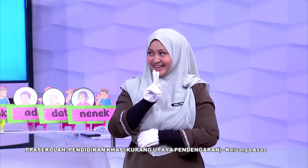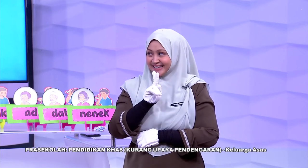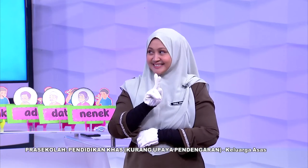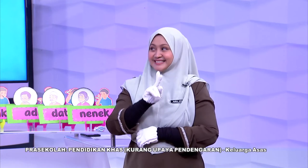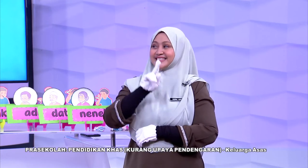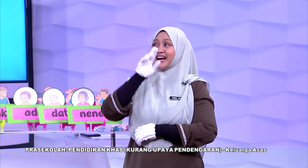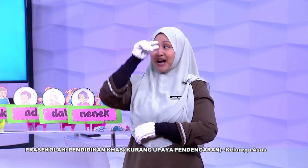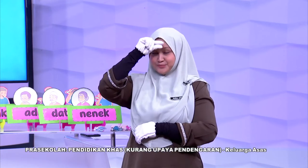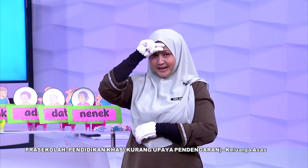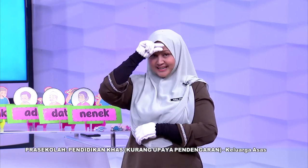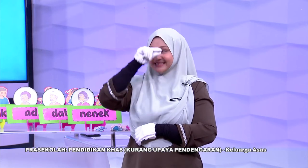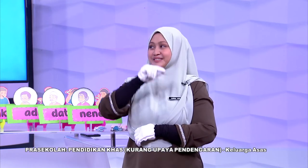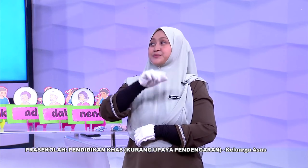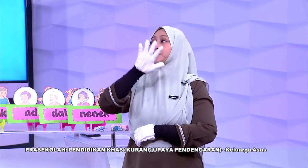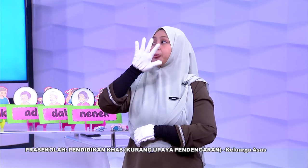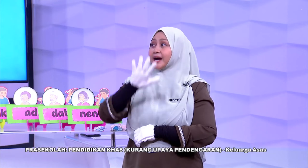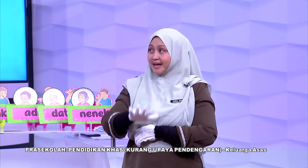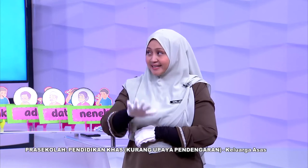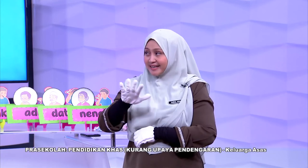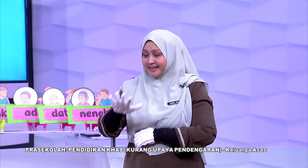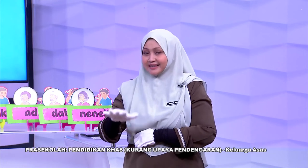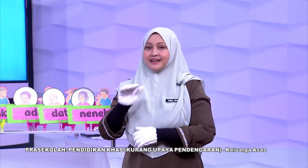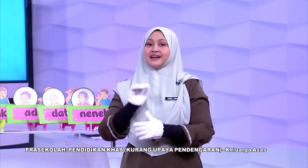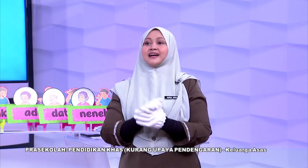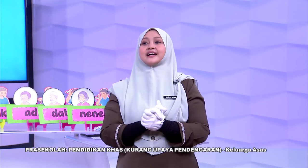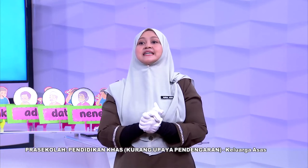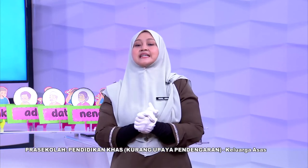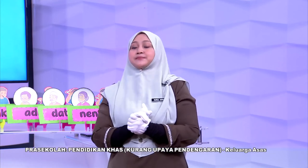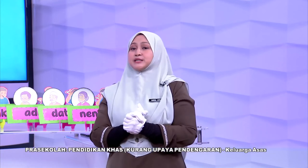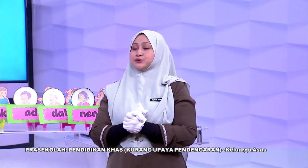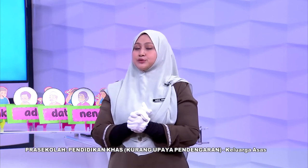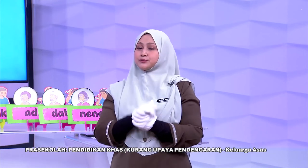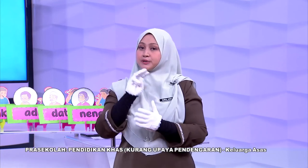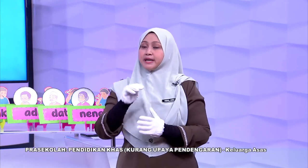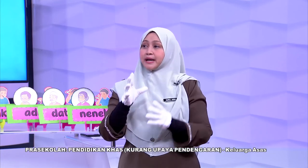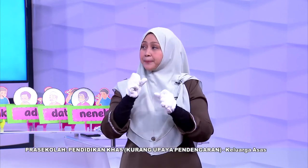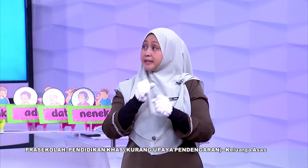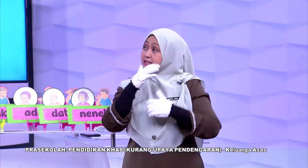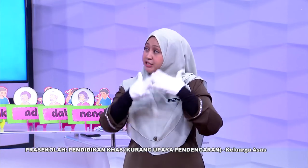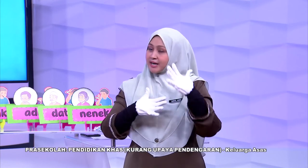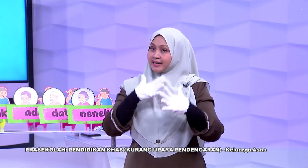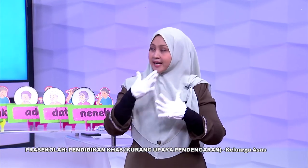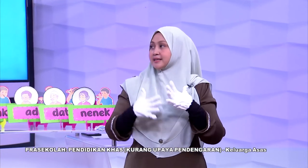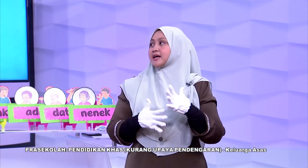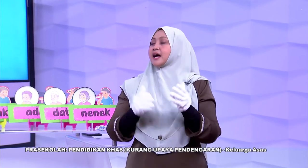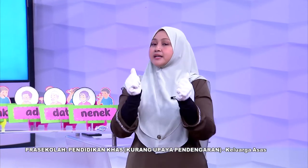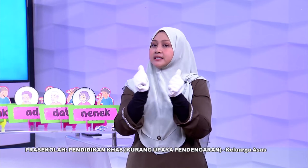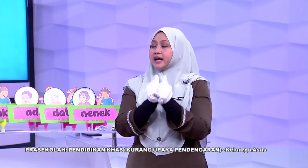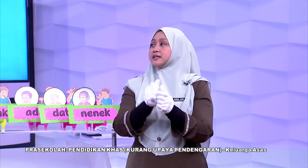ah Khan adik exit pastu murid dapat isyarat adegan